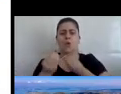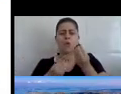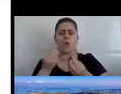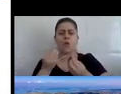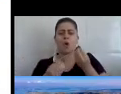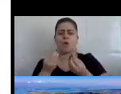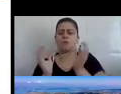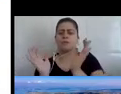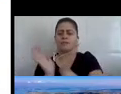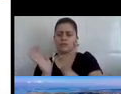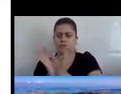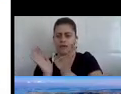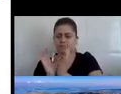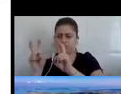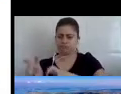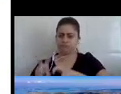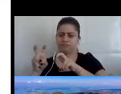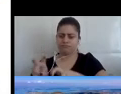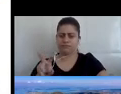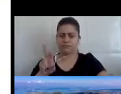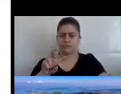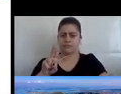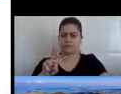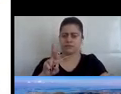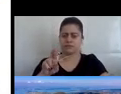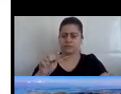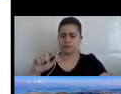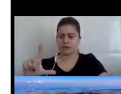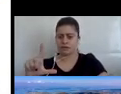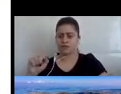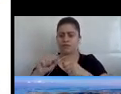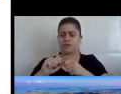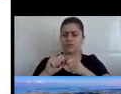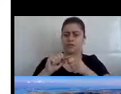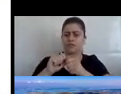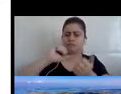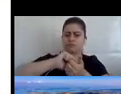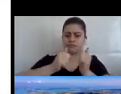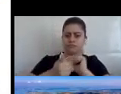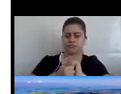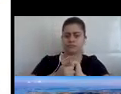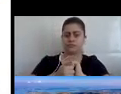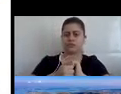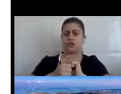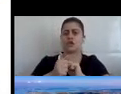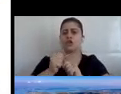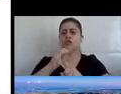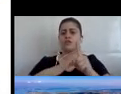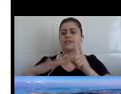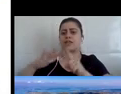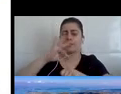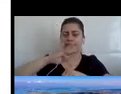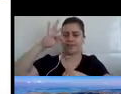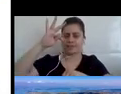as situações, esses cenários do rural, trabalhando muito a questão da adequação sociotécnica. E aqui tem